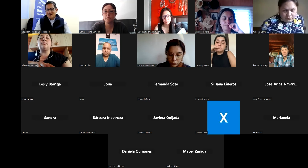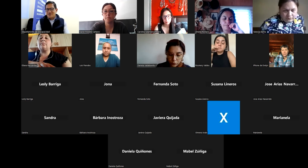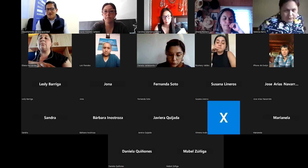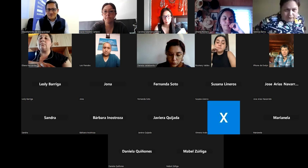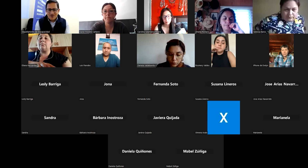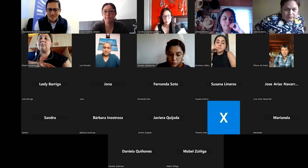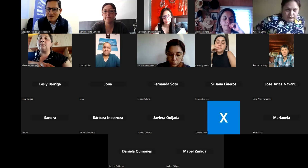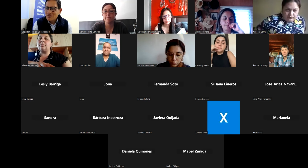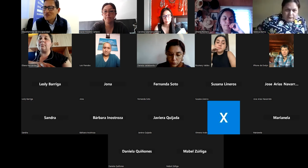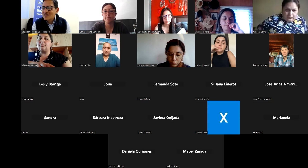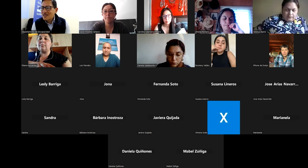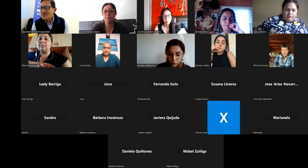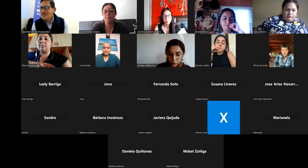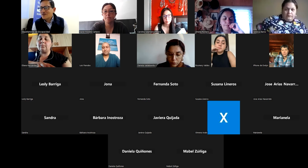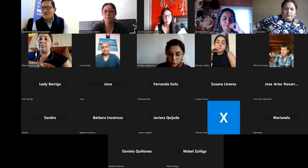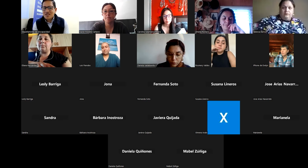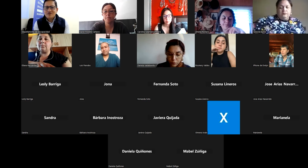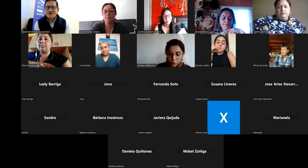bien no sé si hay más preguntitas antes que nos despidamos